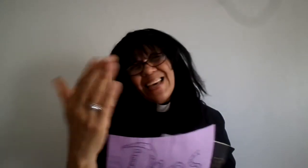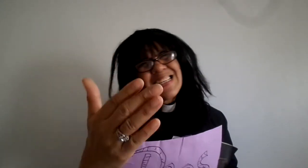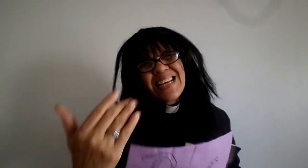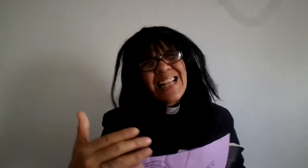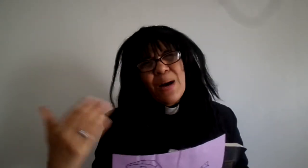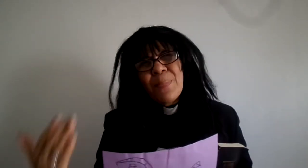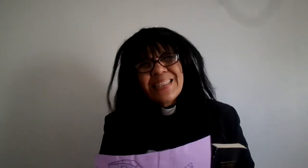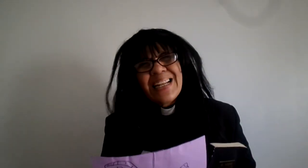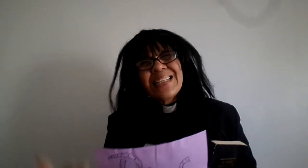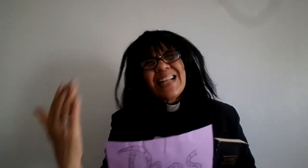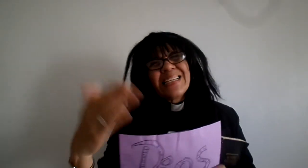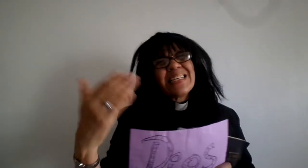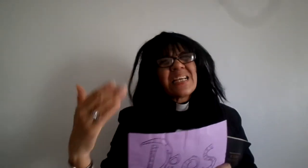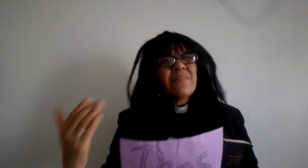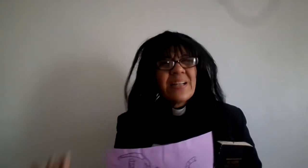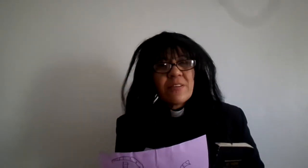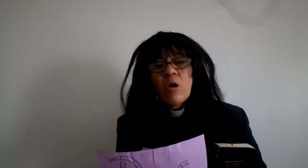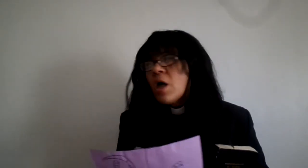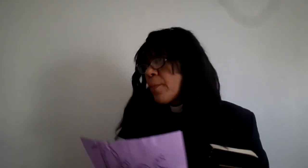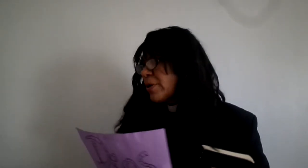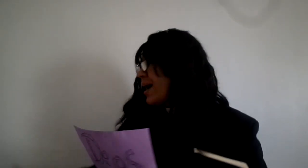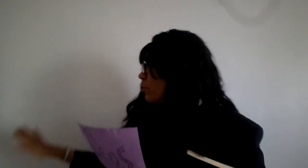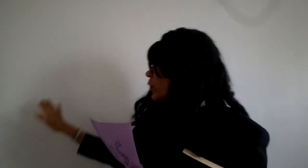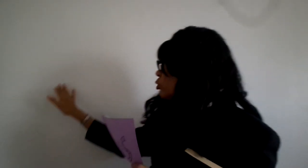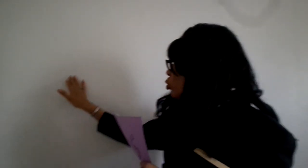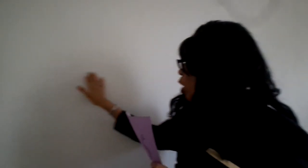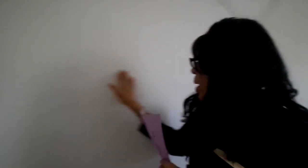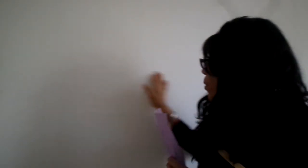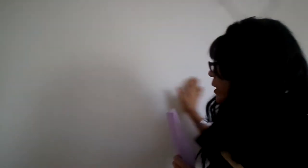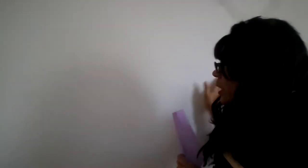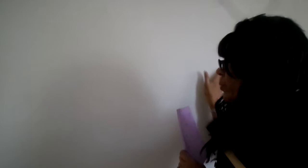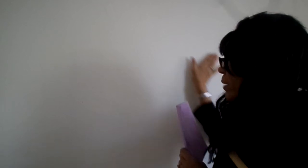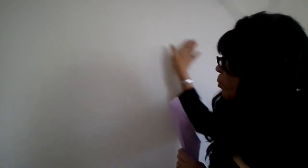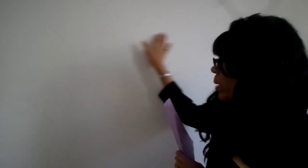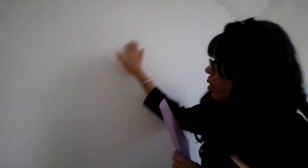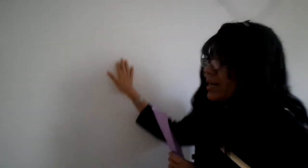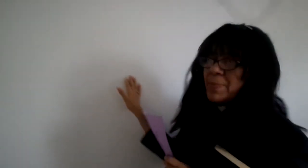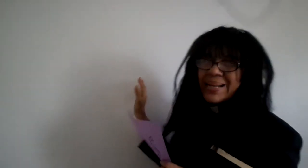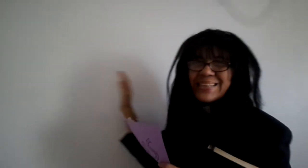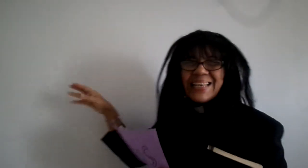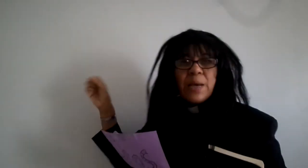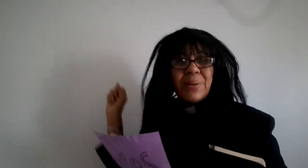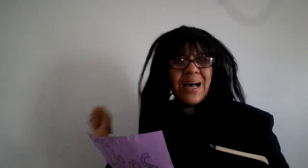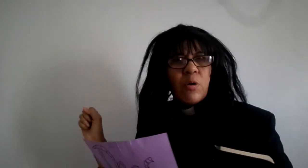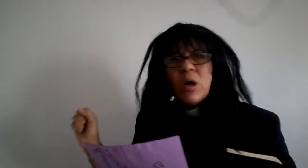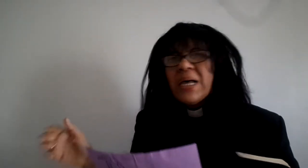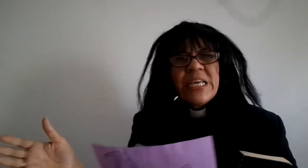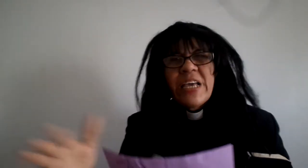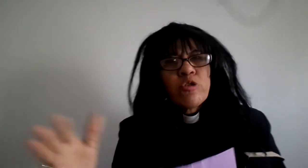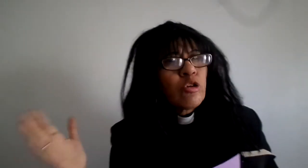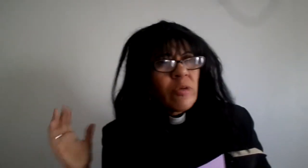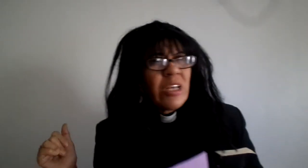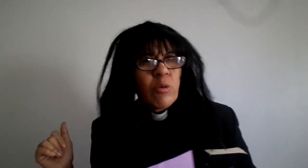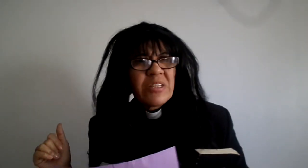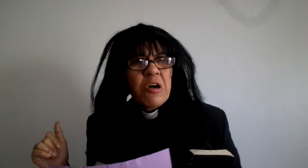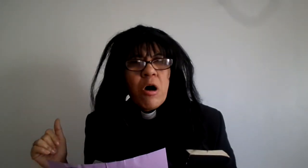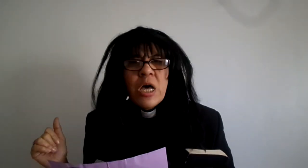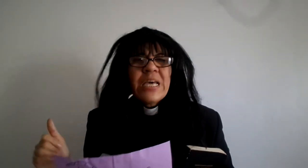esa es la manera de la gente servirle a Dios. Pero es algo que tú no ves, que también vemos que la pared está aquí en blanco. Y ahí yo no estoy viendo a Dios. Y